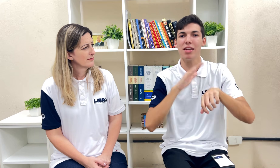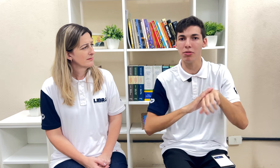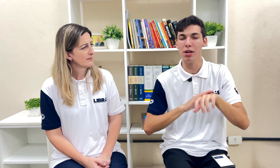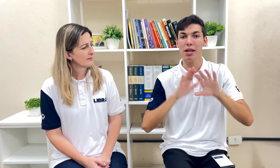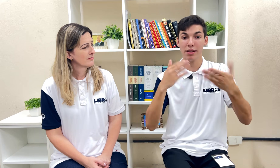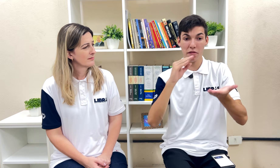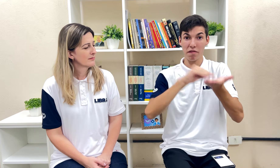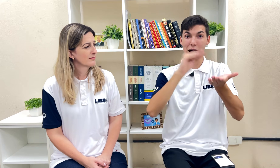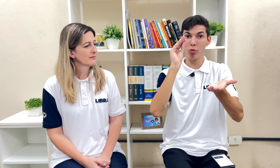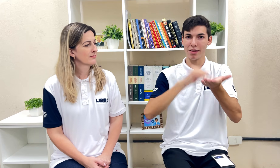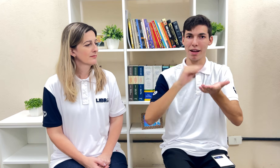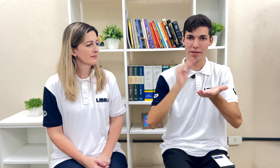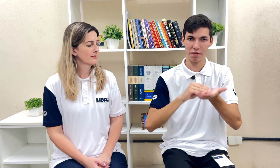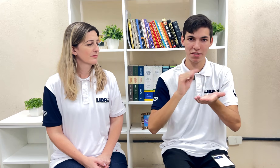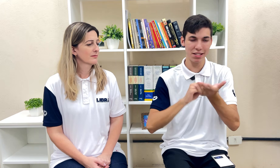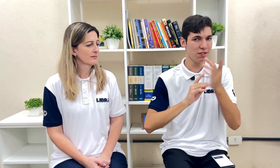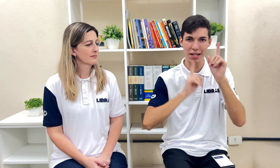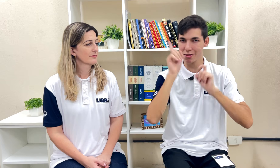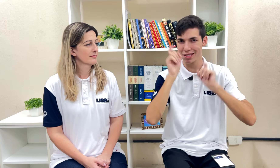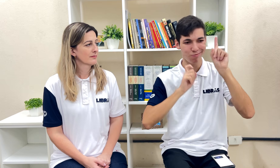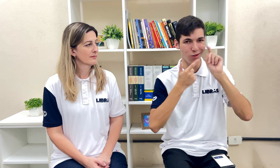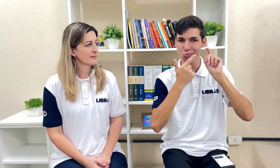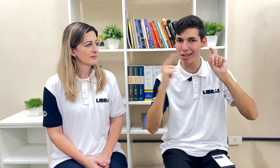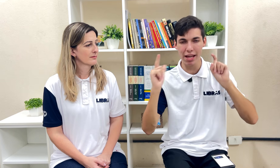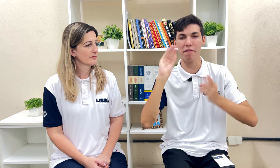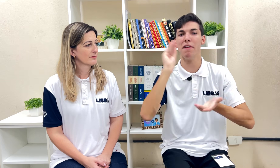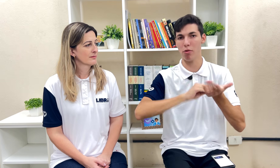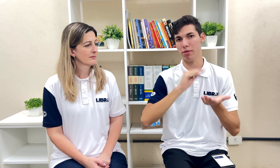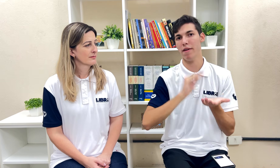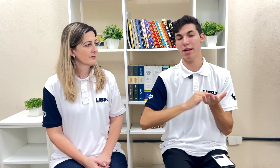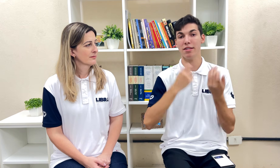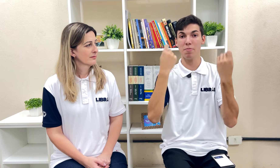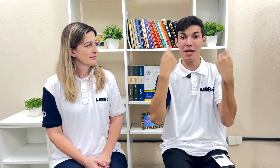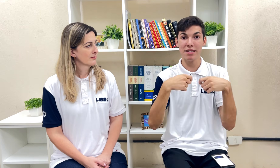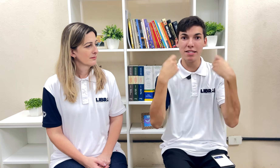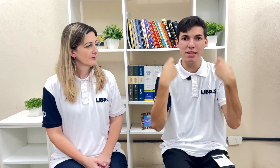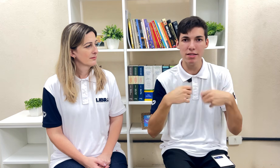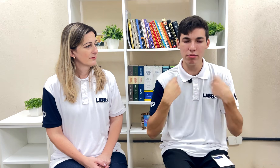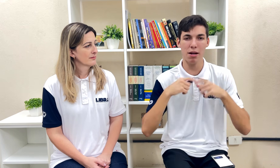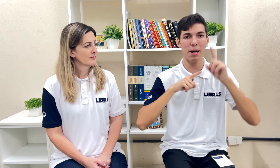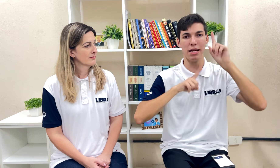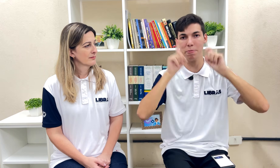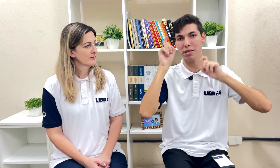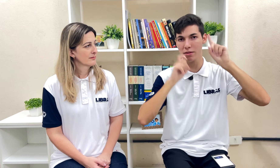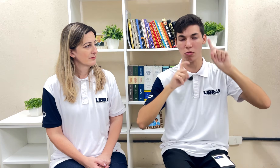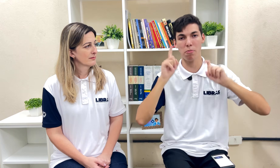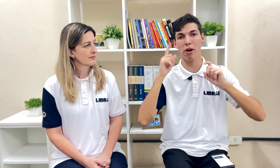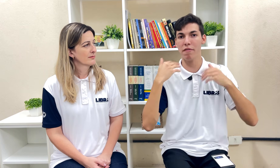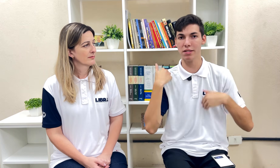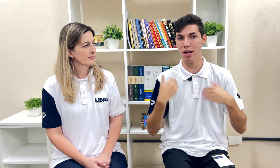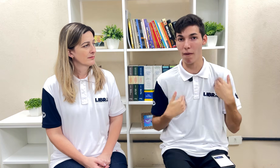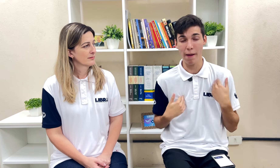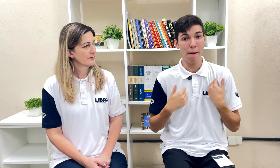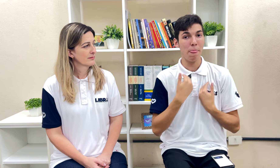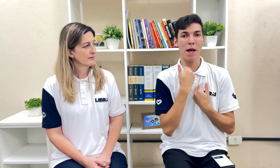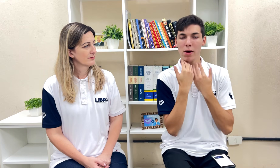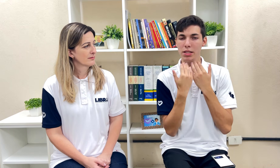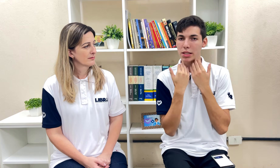fazendo? Então falta, não tem, falta. Vocês precisam trabalhar a expressão corporal e facial. Não